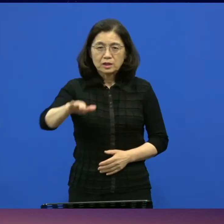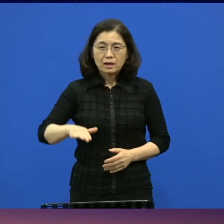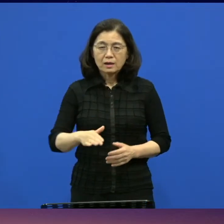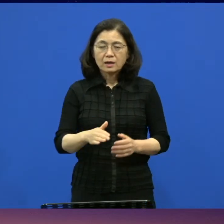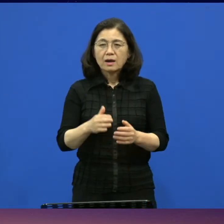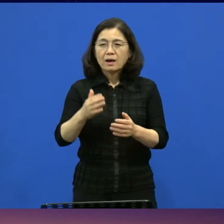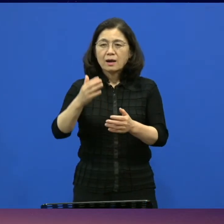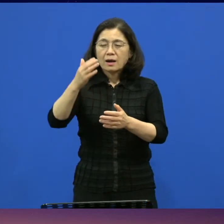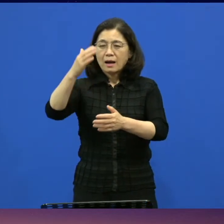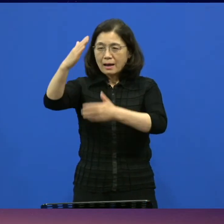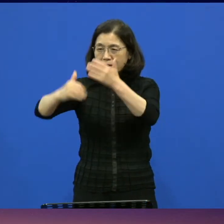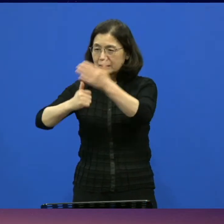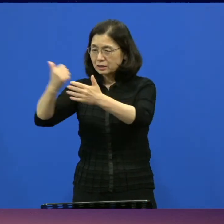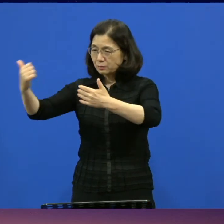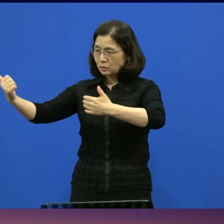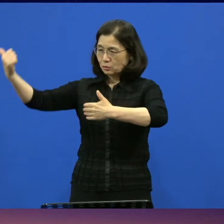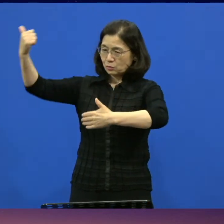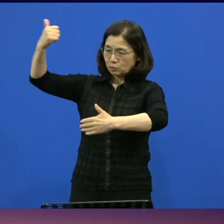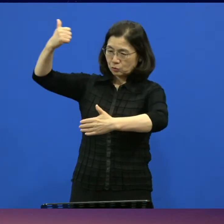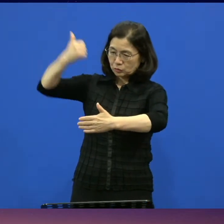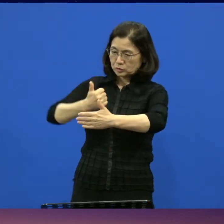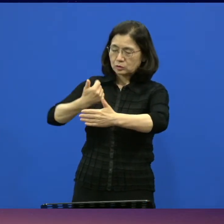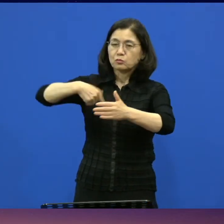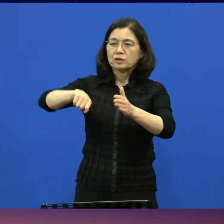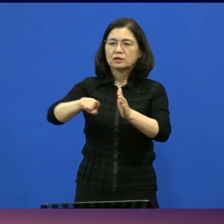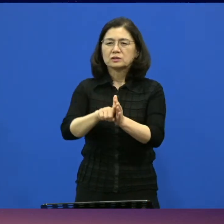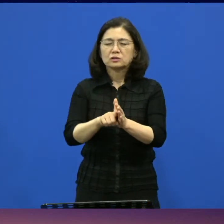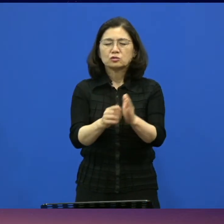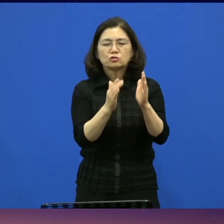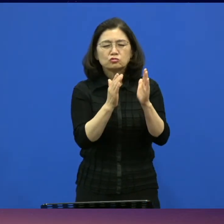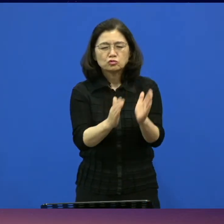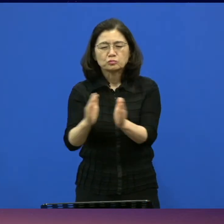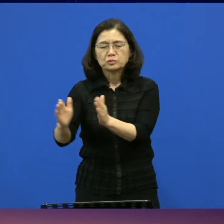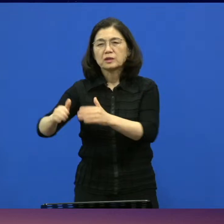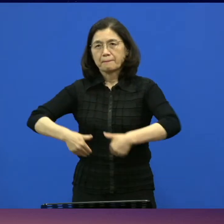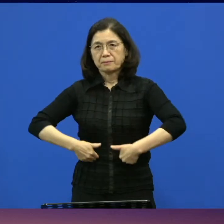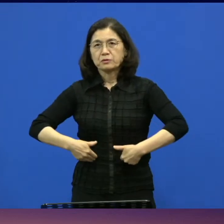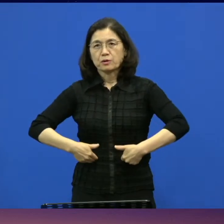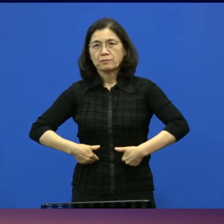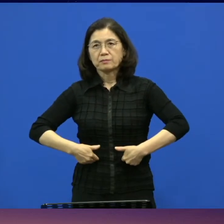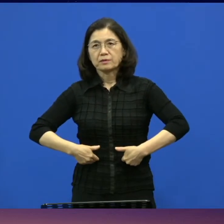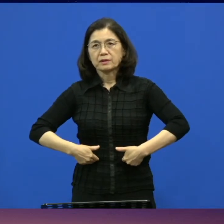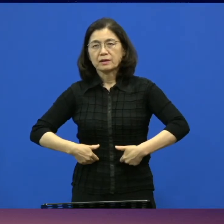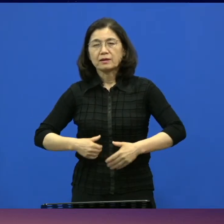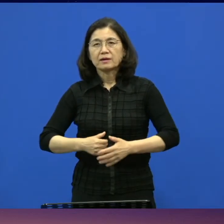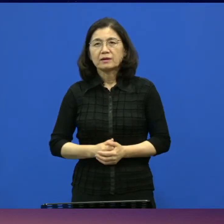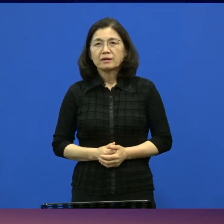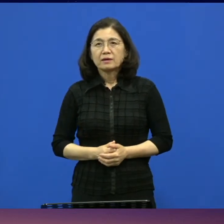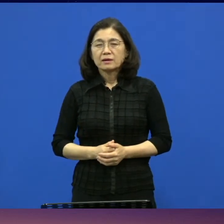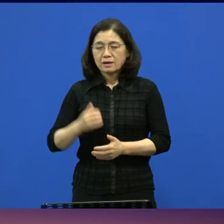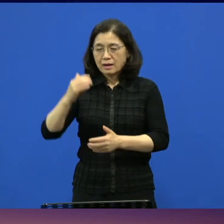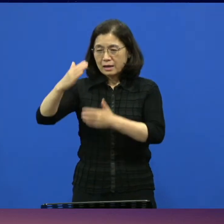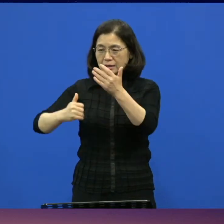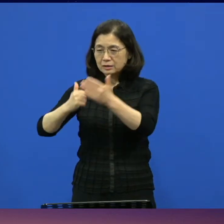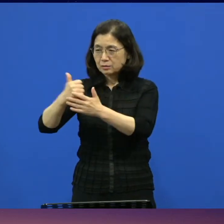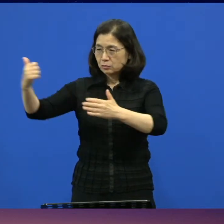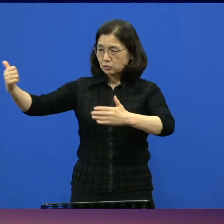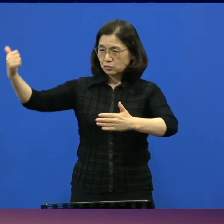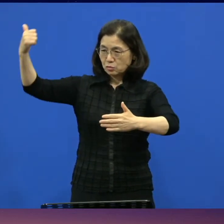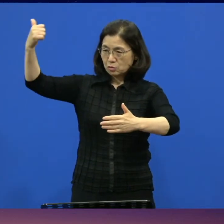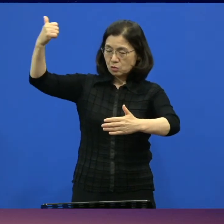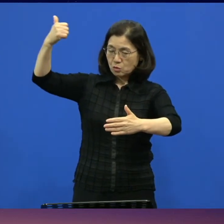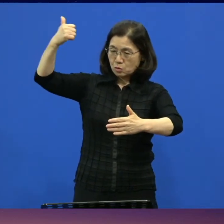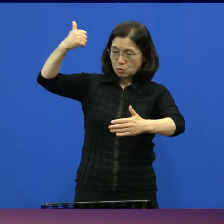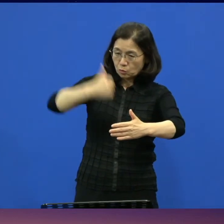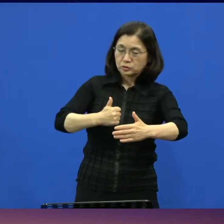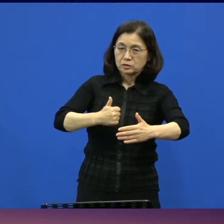오히려 그 예수님을 배척했죠. 그죠? 요한복음 1장에 나오잖아요. 자기 땅에 오셨는데, 왕이